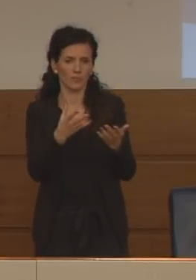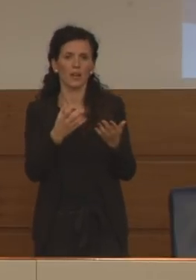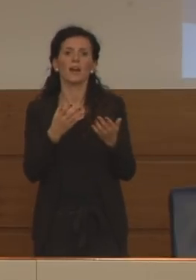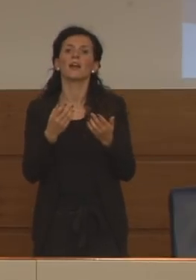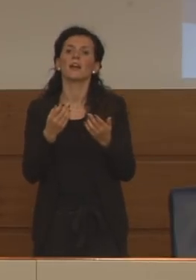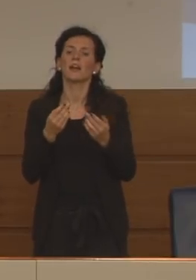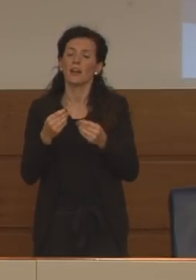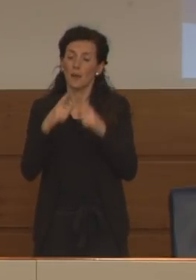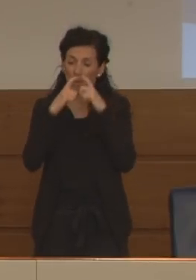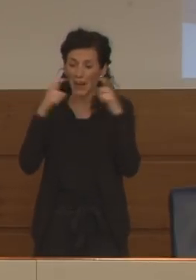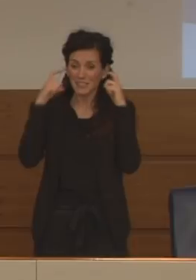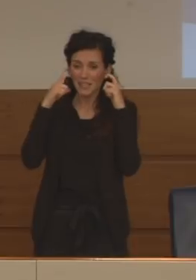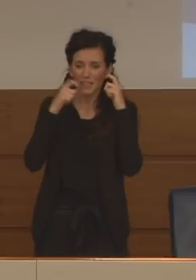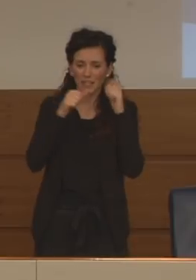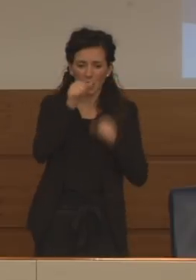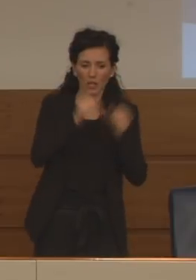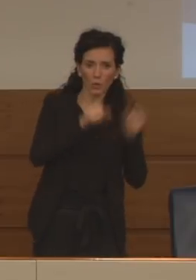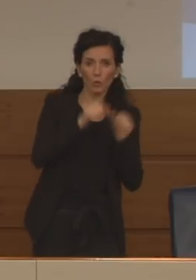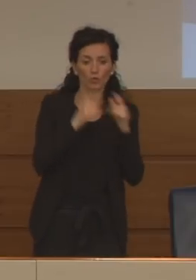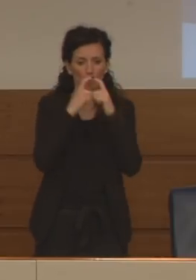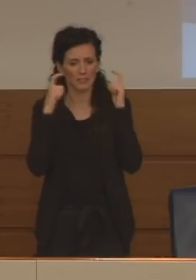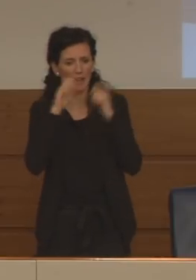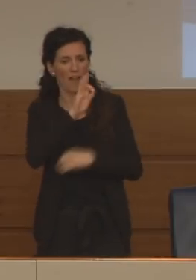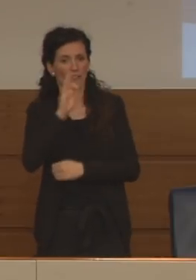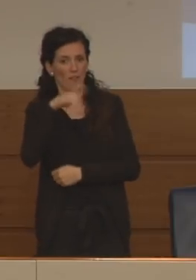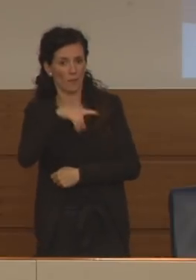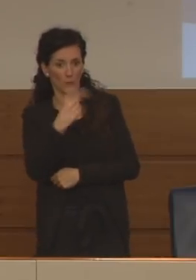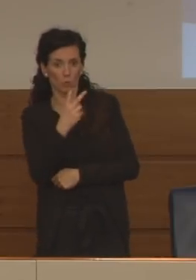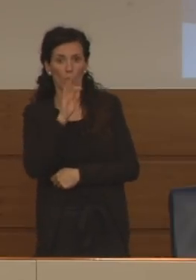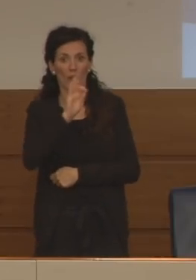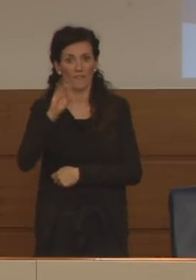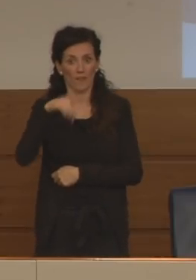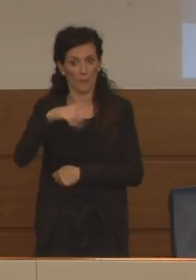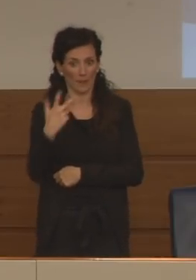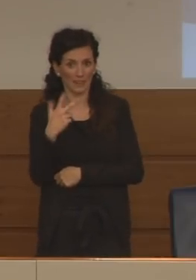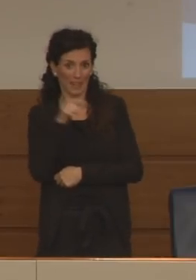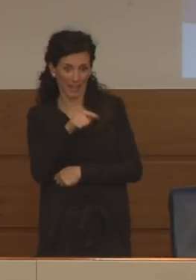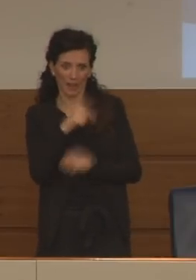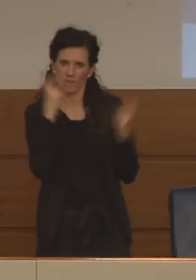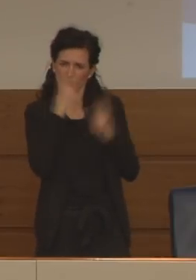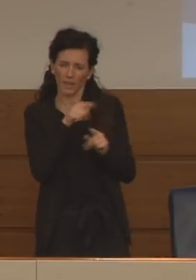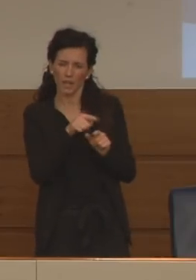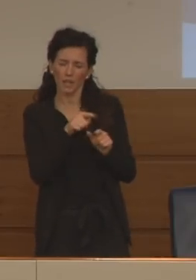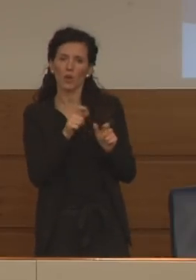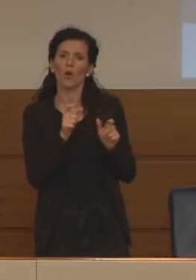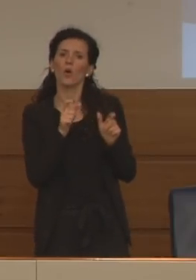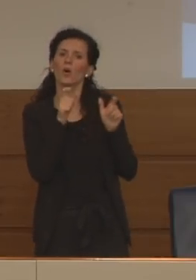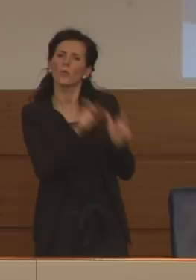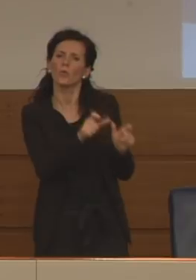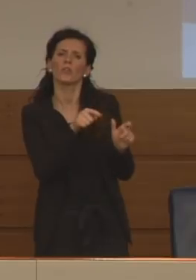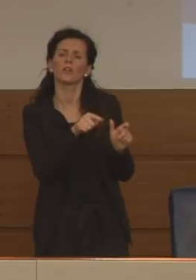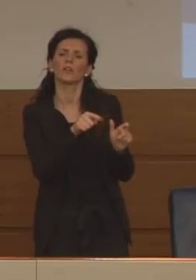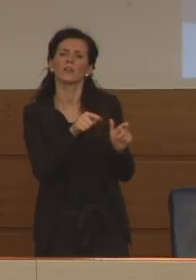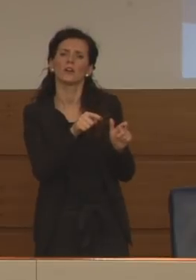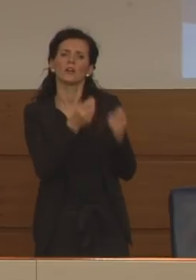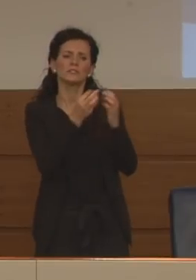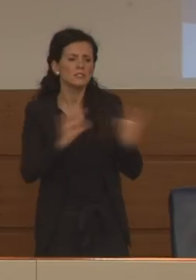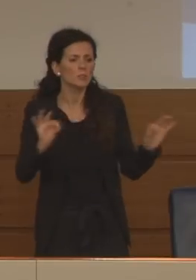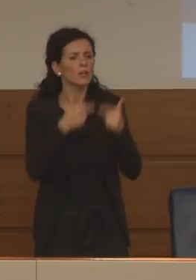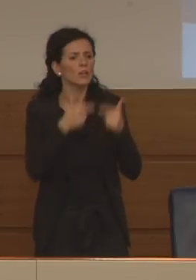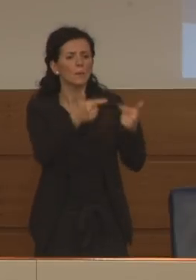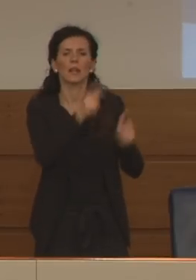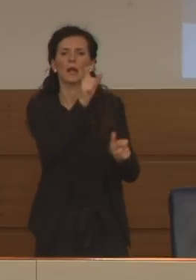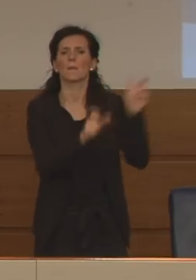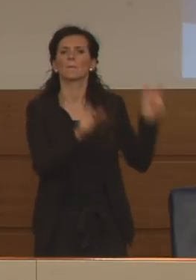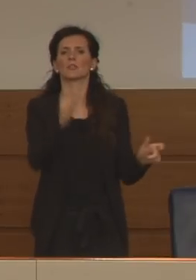soprattutto le mascherine ffp2 ffp3 da rendere disponibile per il